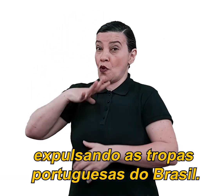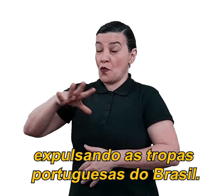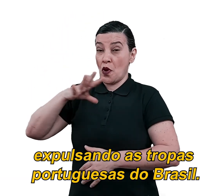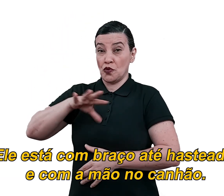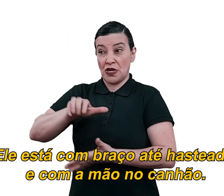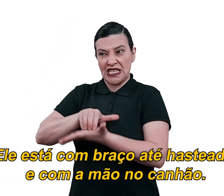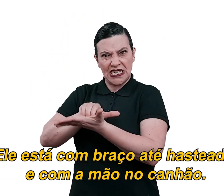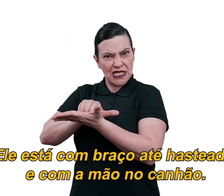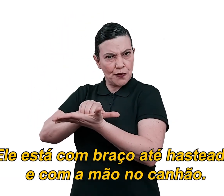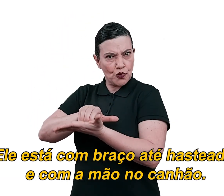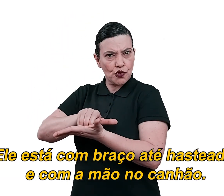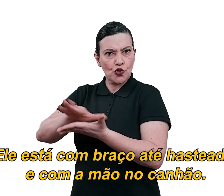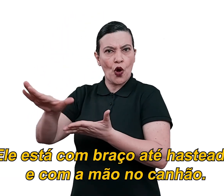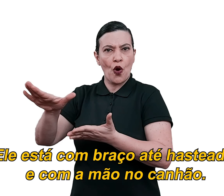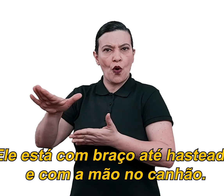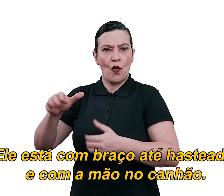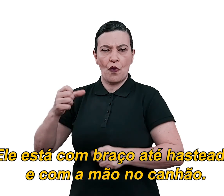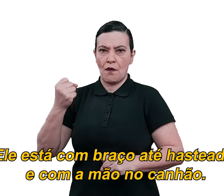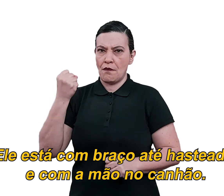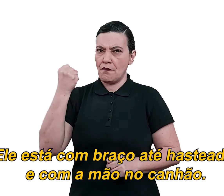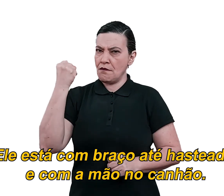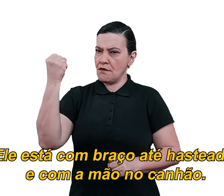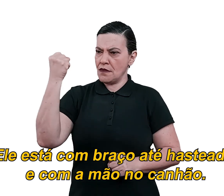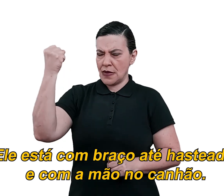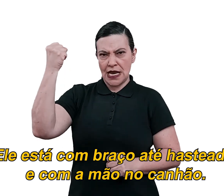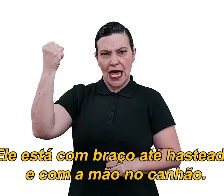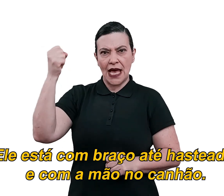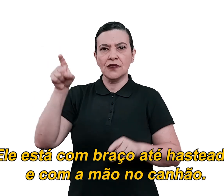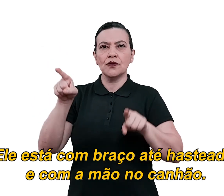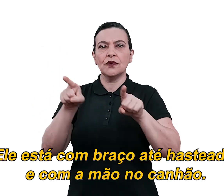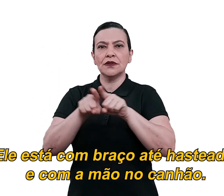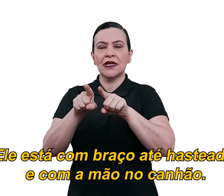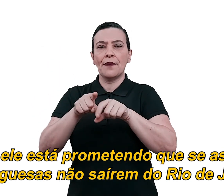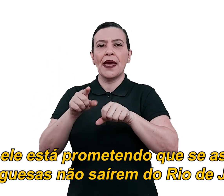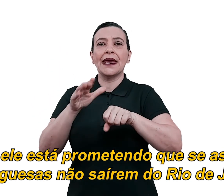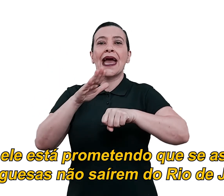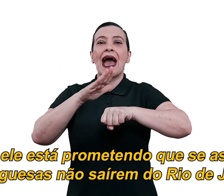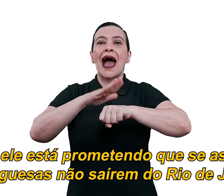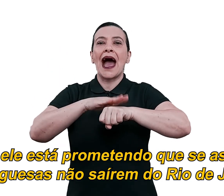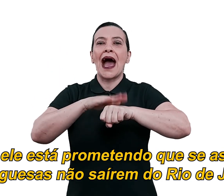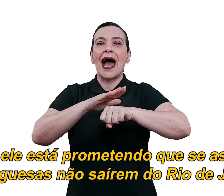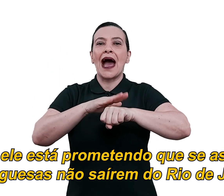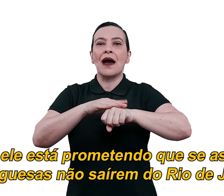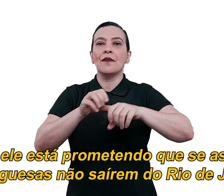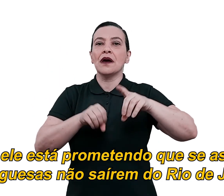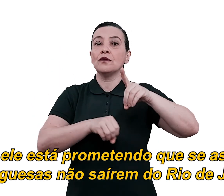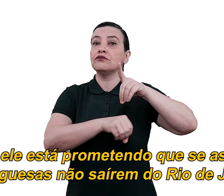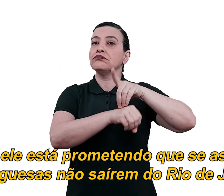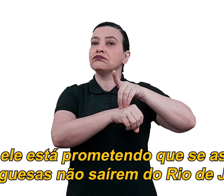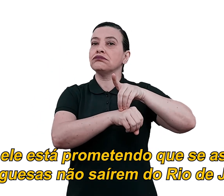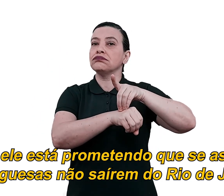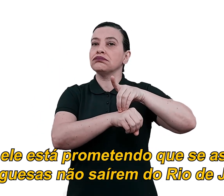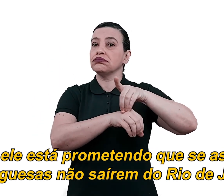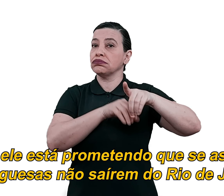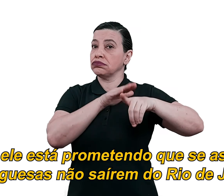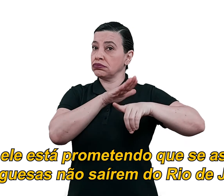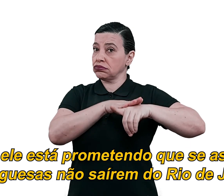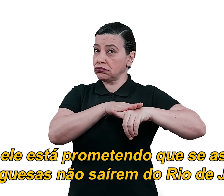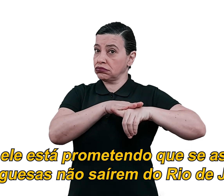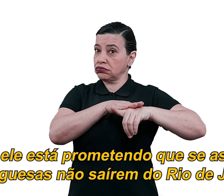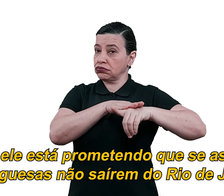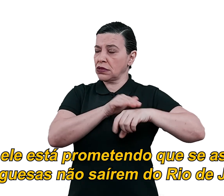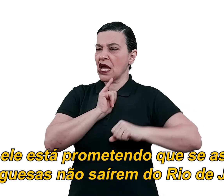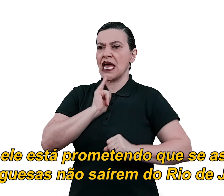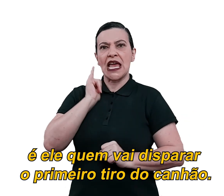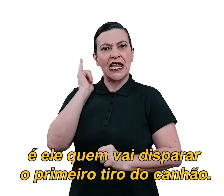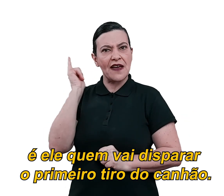do Brasil, né? Ele está com o braço até hasteado e com a mão no canhão. Então ele está prometendo que se as tropas portuguesas não saírem